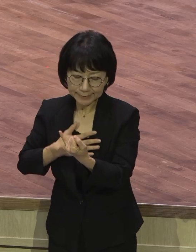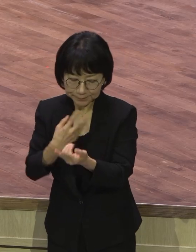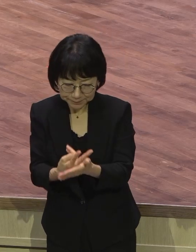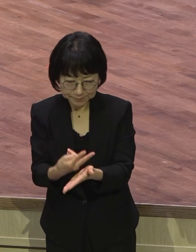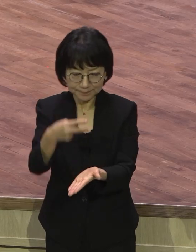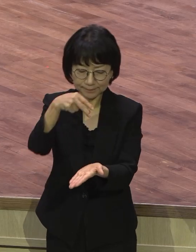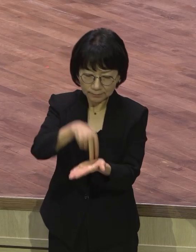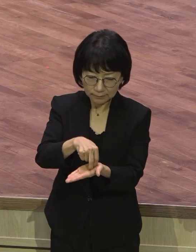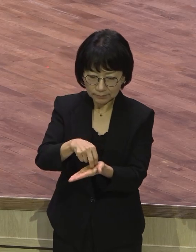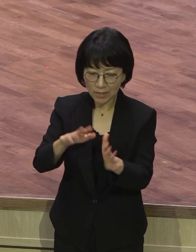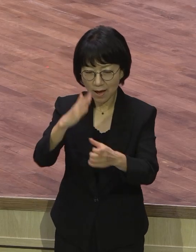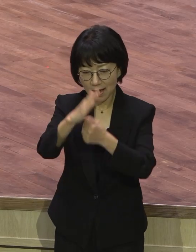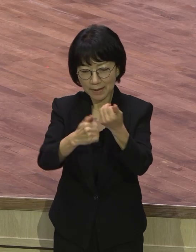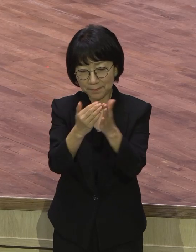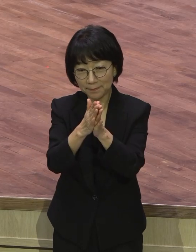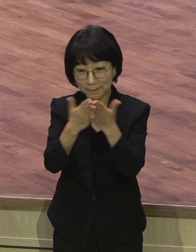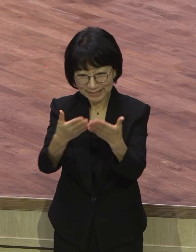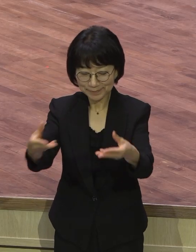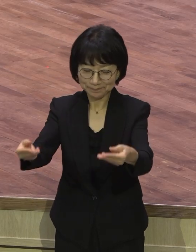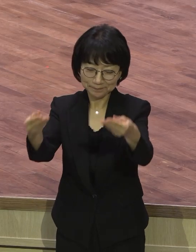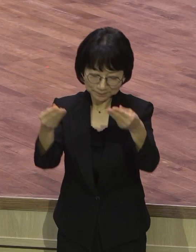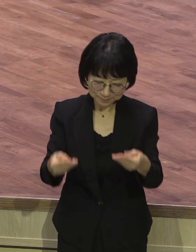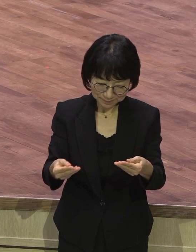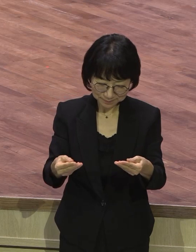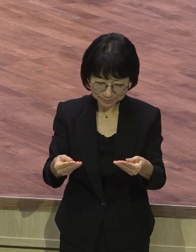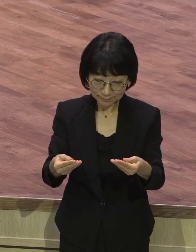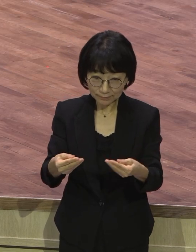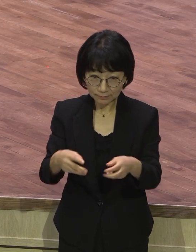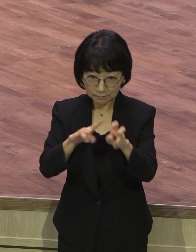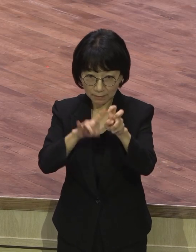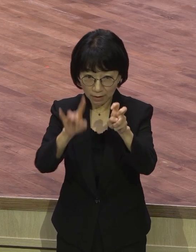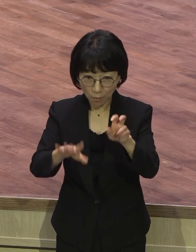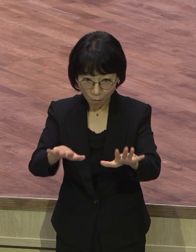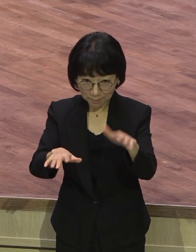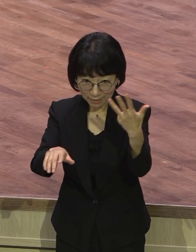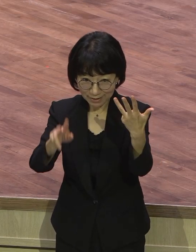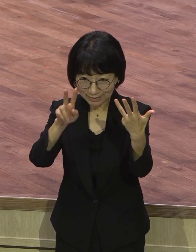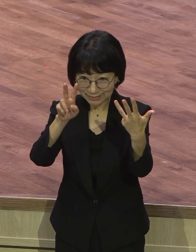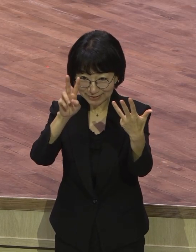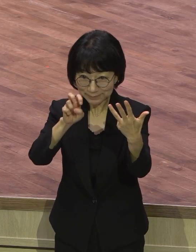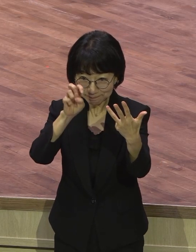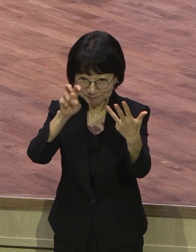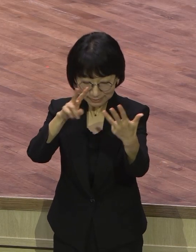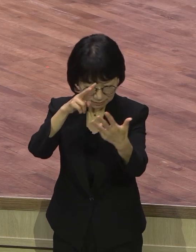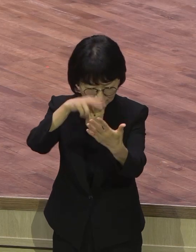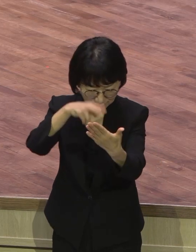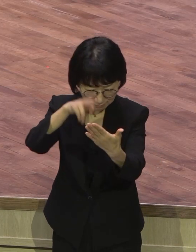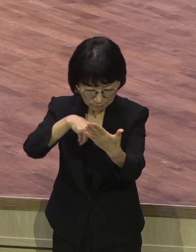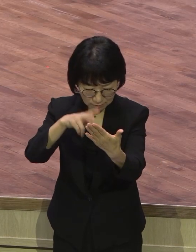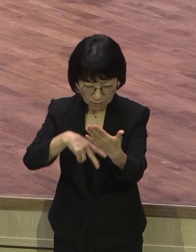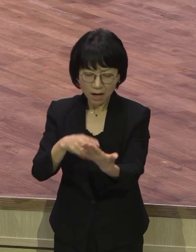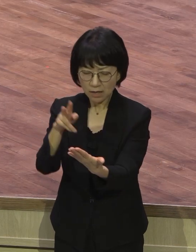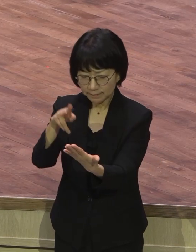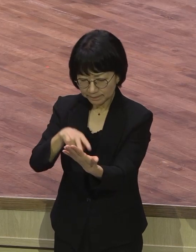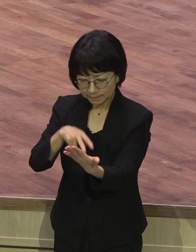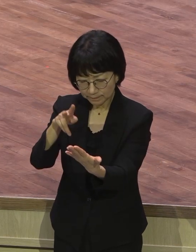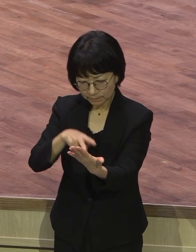오늘 본문을 묵상했어요 여기서 하나님의 놀라운 위로를